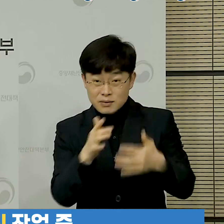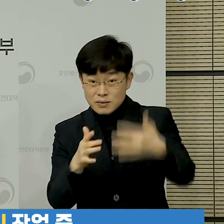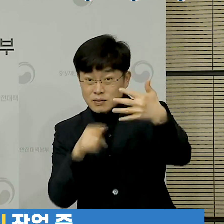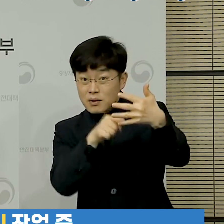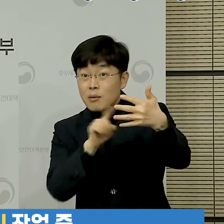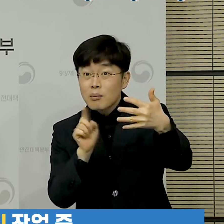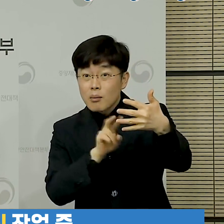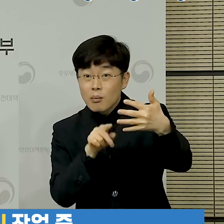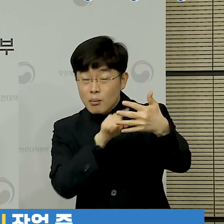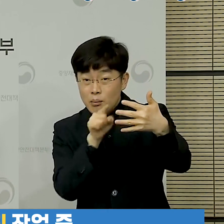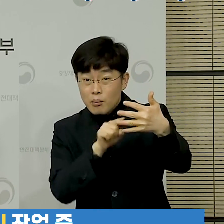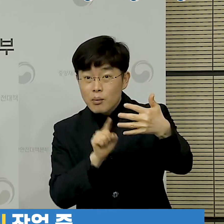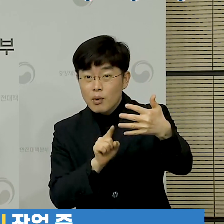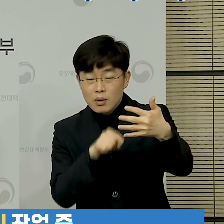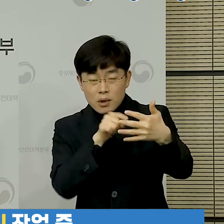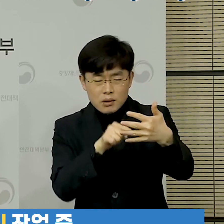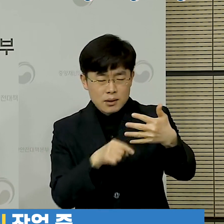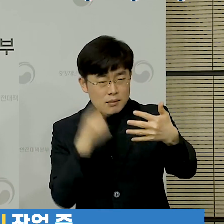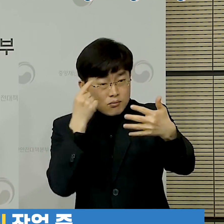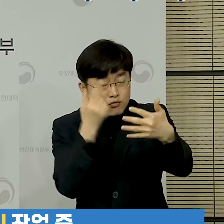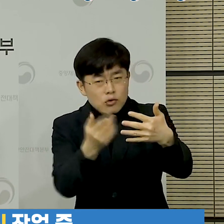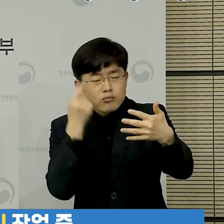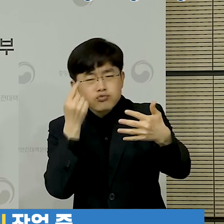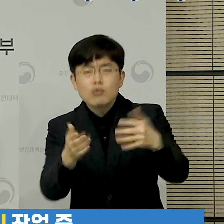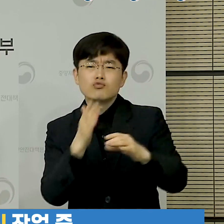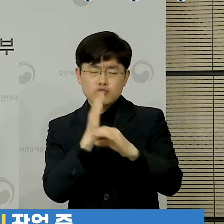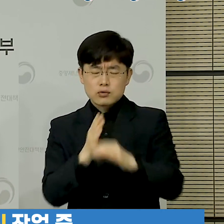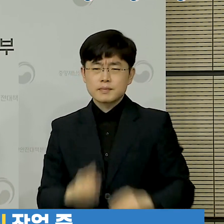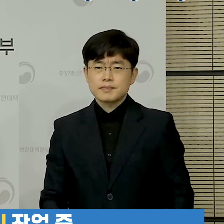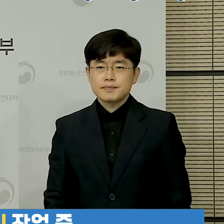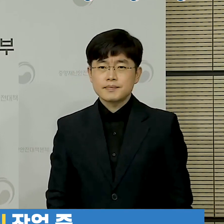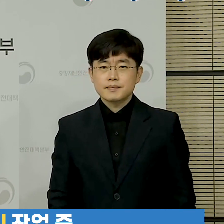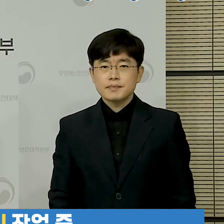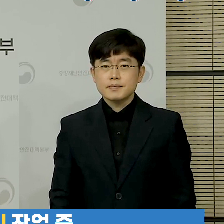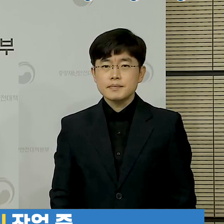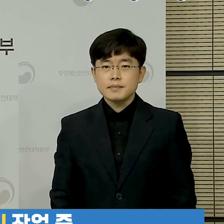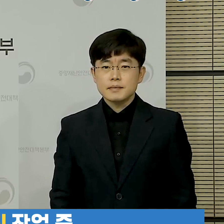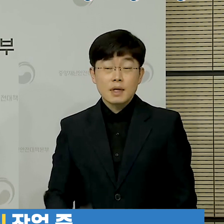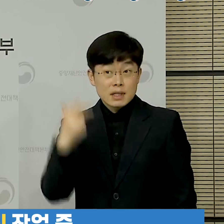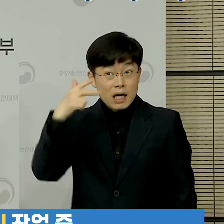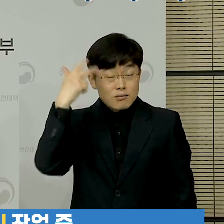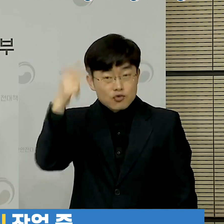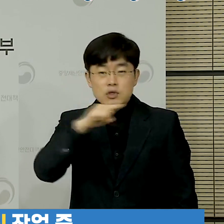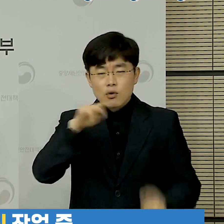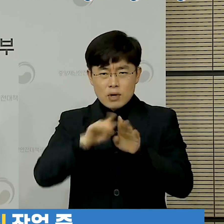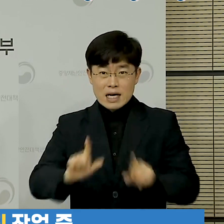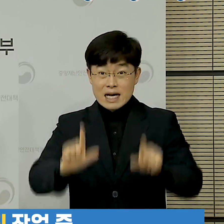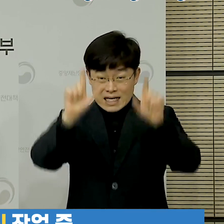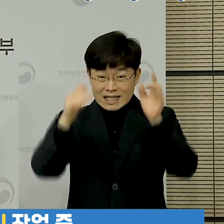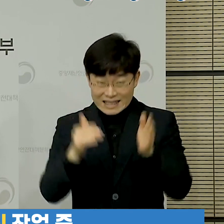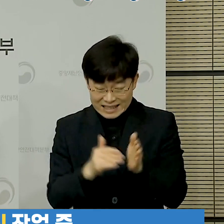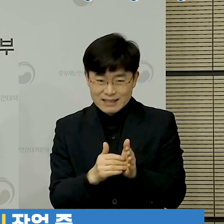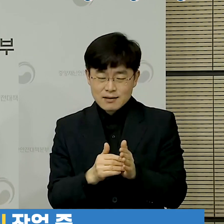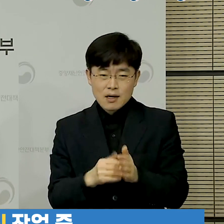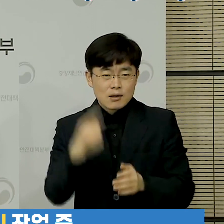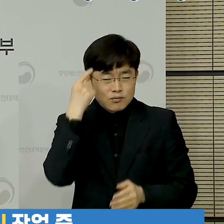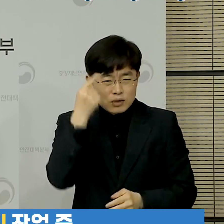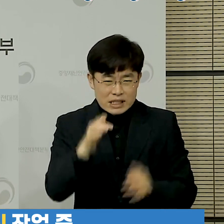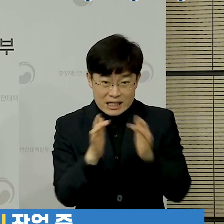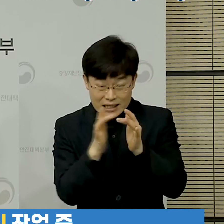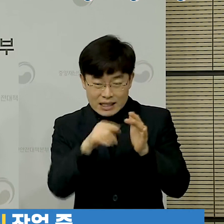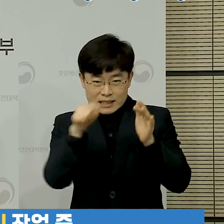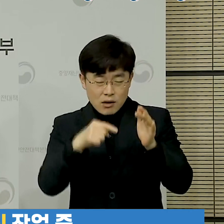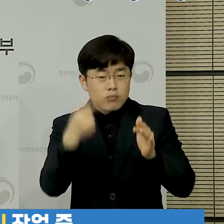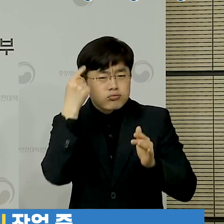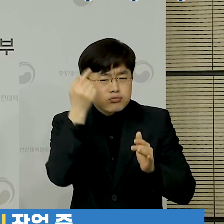가지고 여러 가지 설문들을 받고 있고 아마 제가 다음 주 일요일까지 계속 이런 설문들을 받아 나갈 겁니다. 그래서 그런 것들을